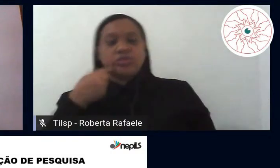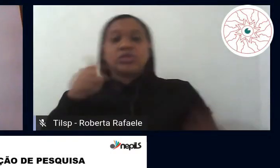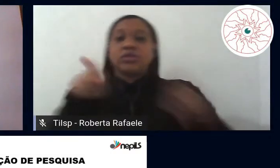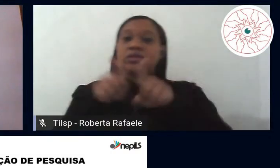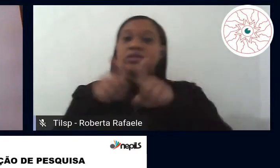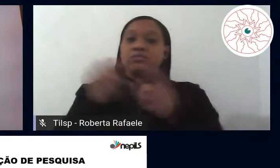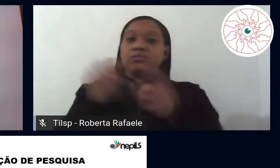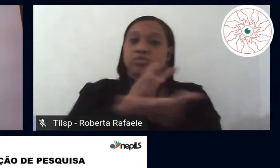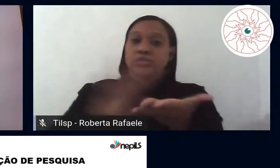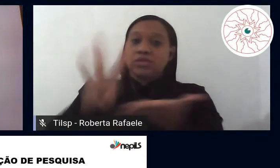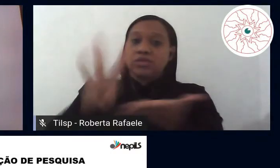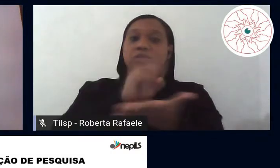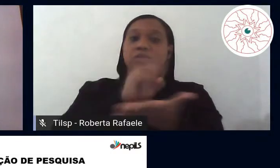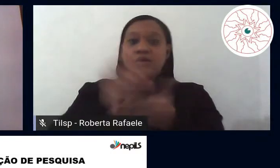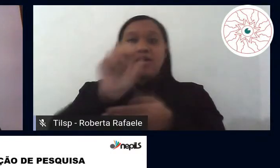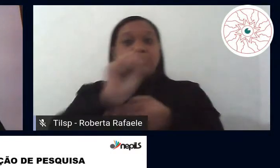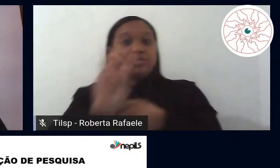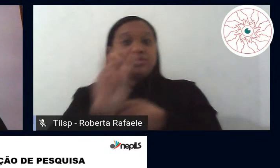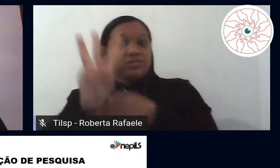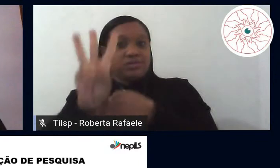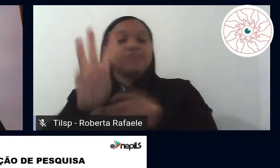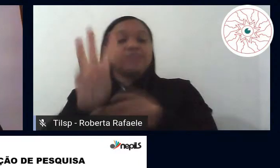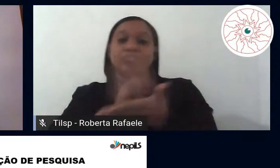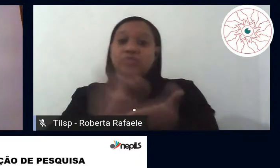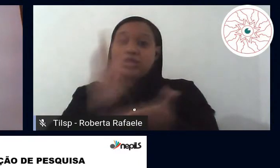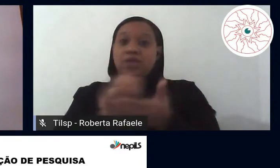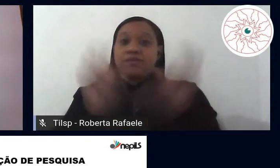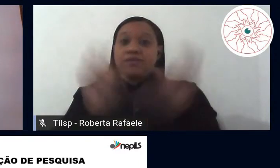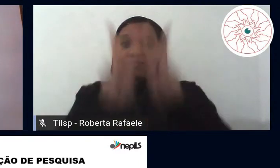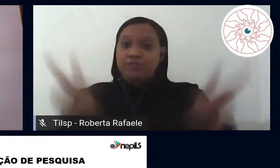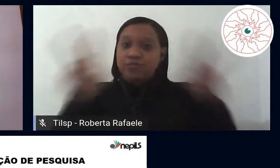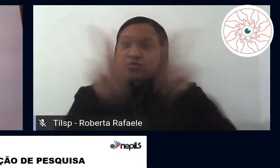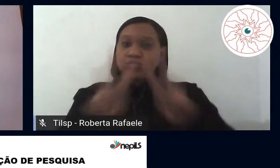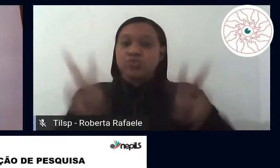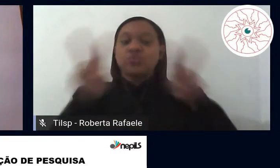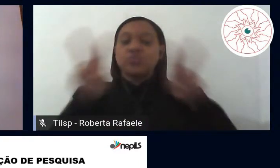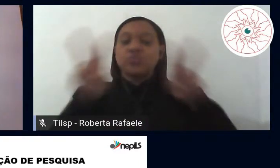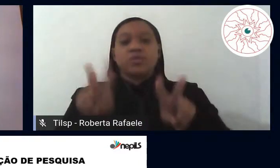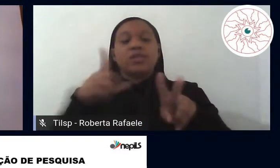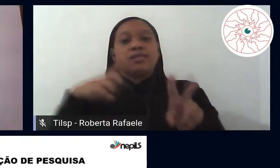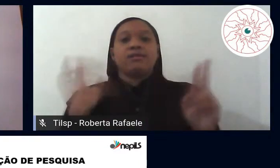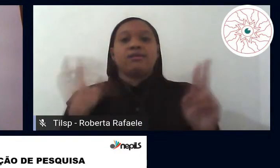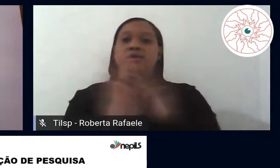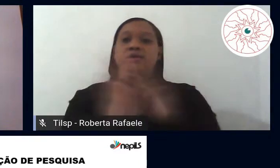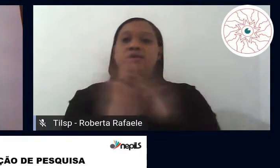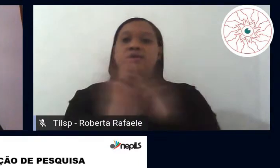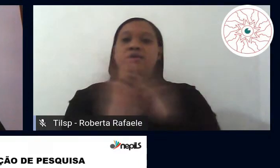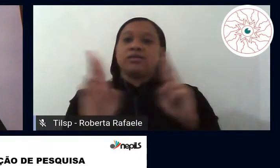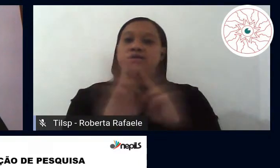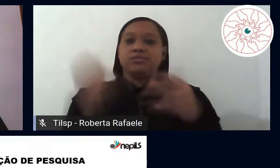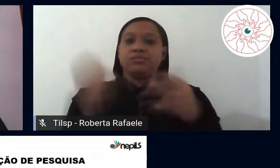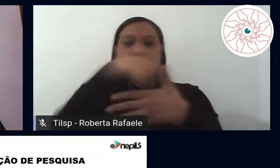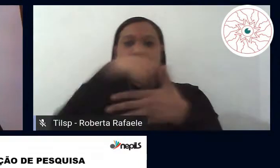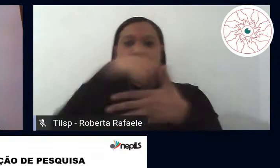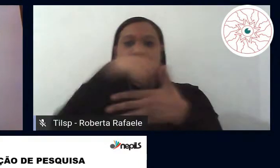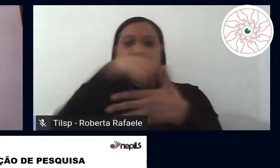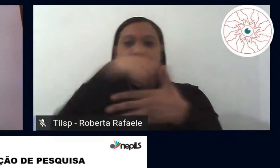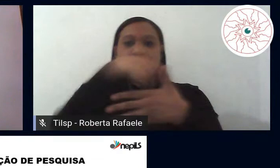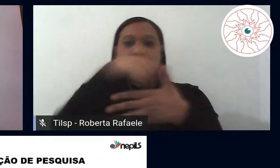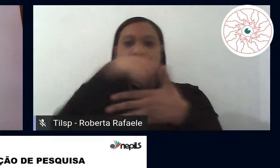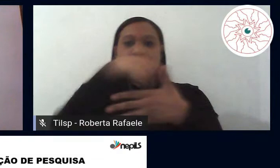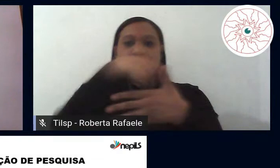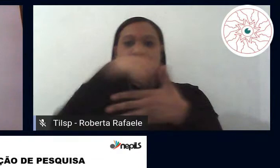e que tem relação com a língua de sinais. A nossa pesquisa, até o momento ainda não foi feita uma pesquisa de